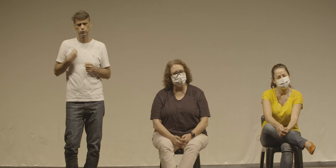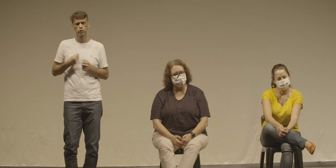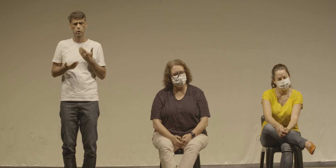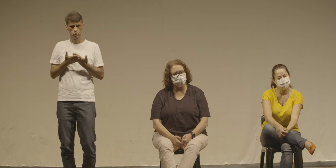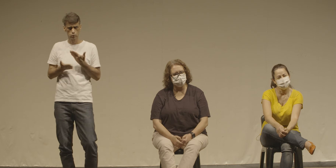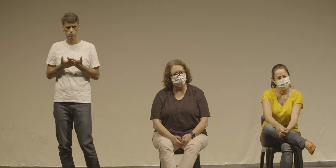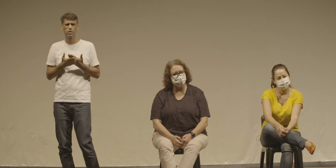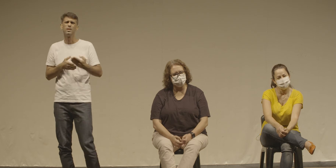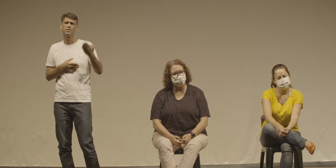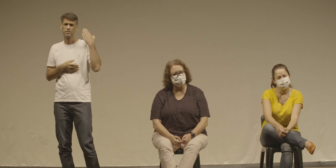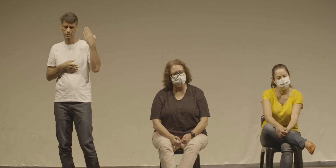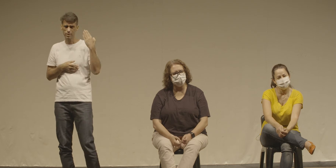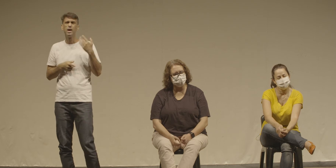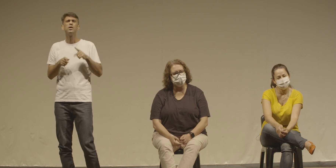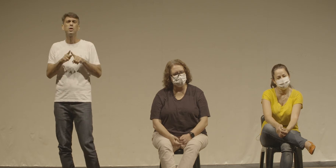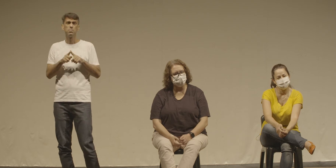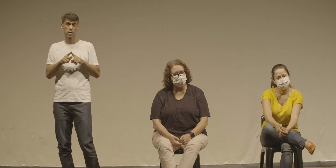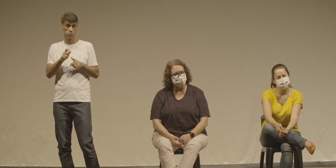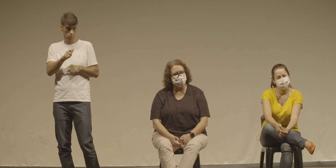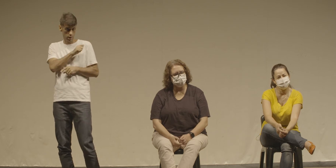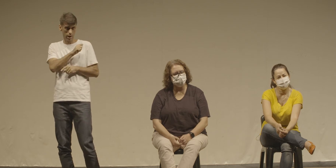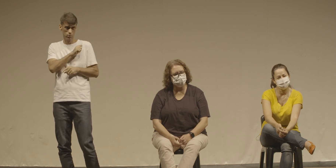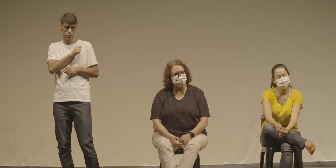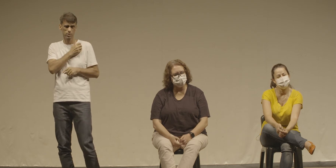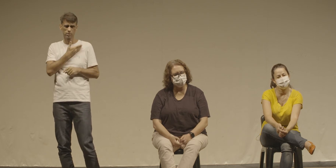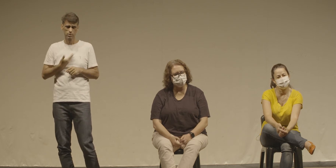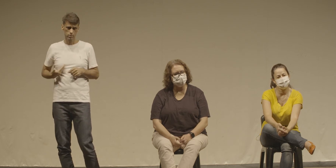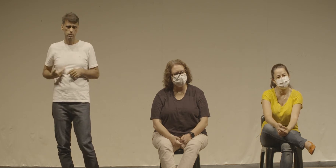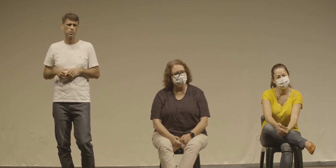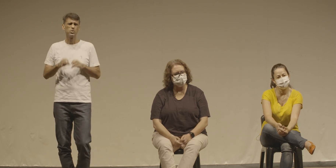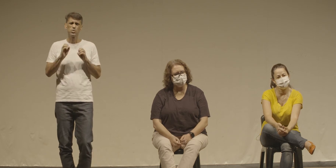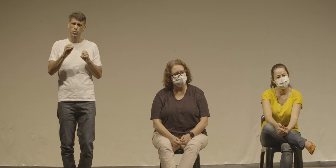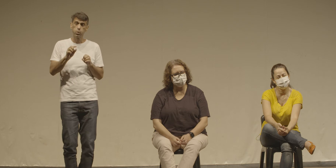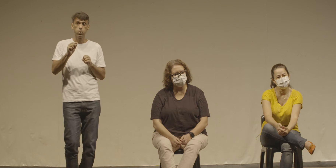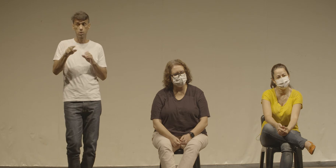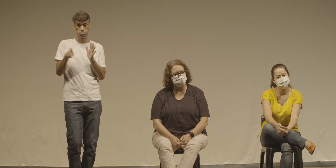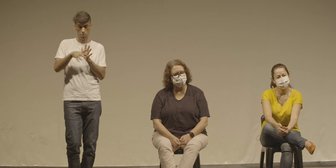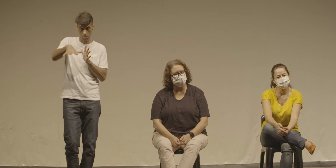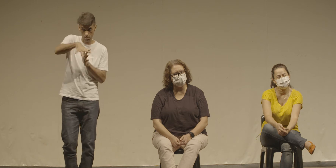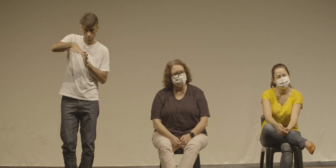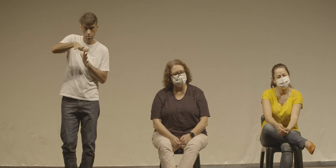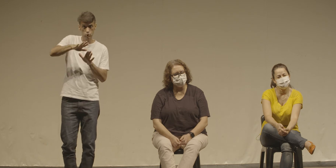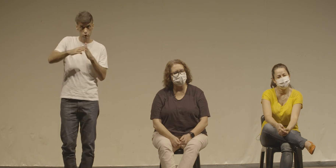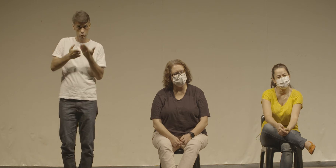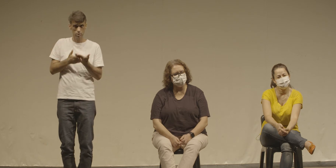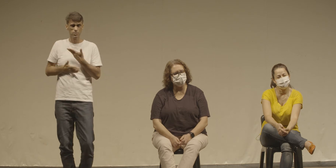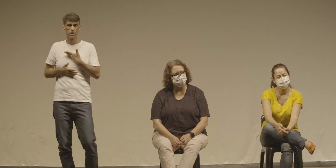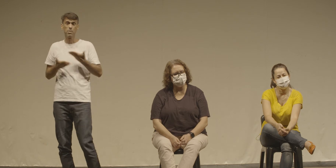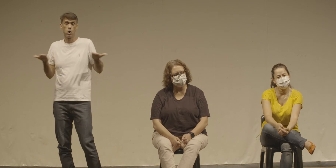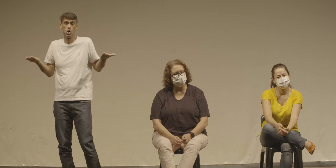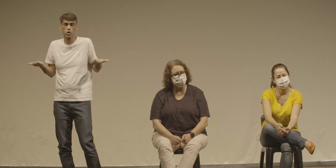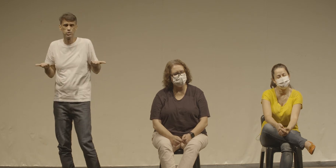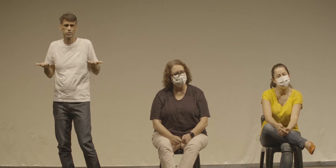estudamos na nossa época, eu também sou aluna de escola pública, tudo meu é público, meu ensino, todo voltado para a escola pública, é diferente do que